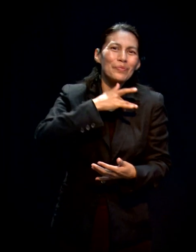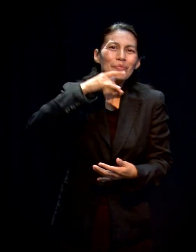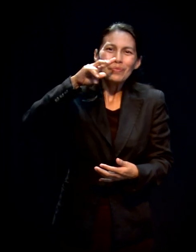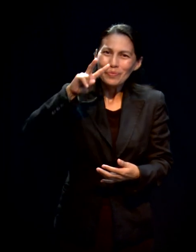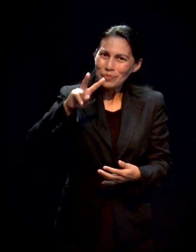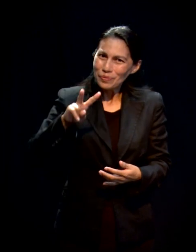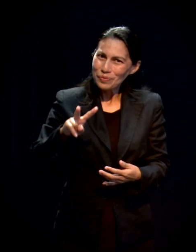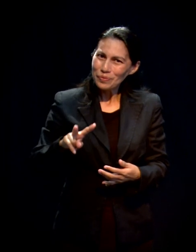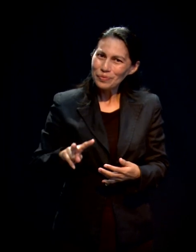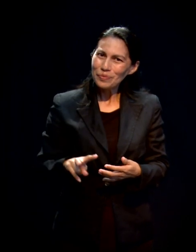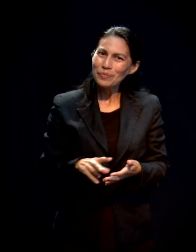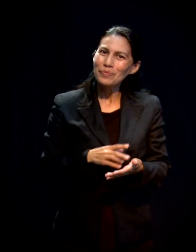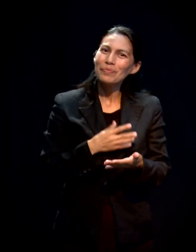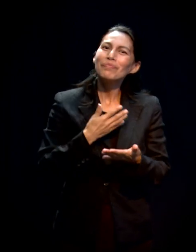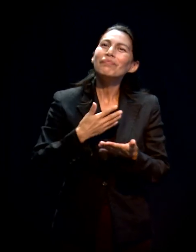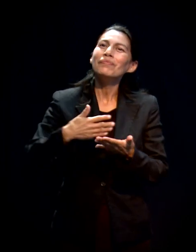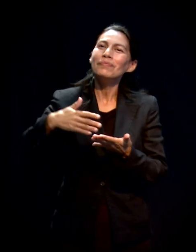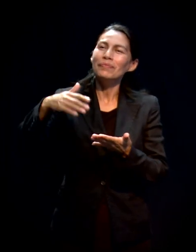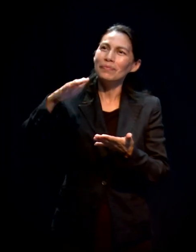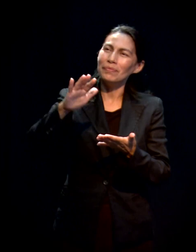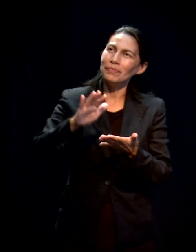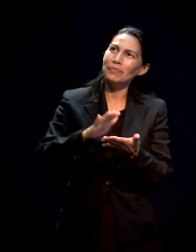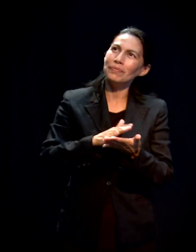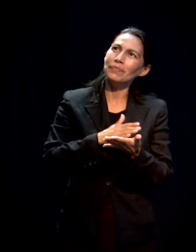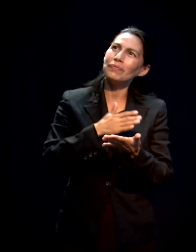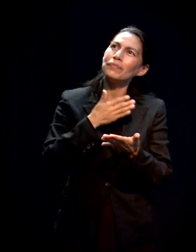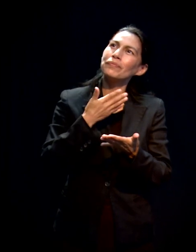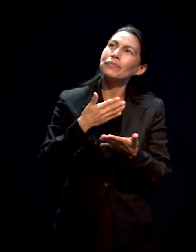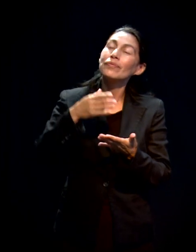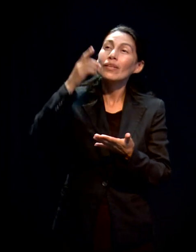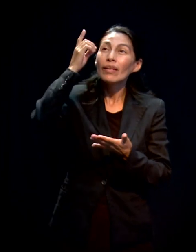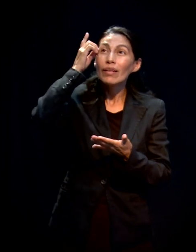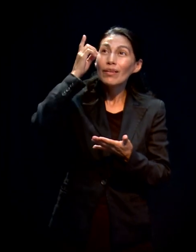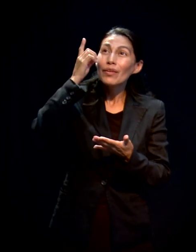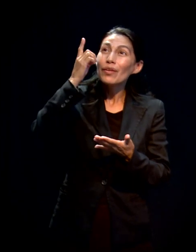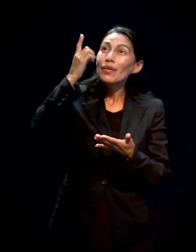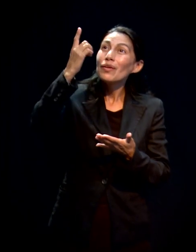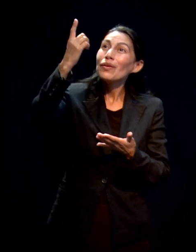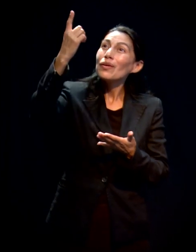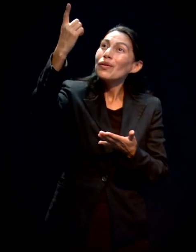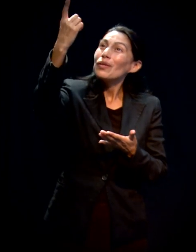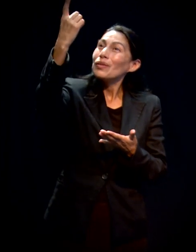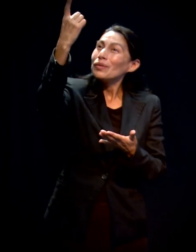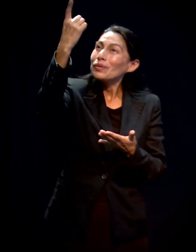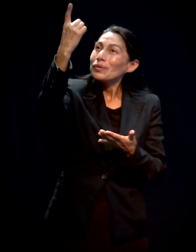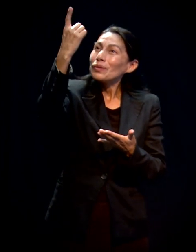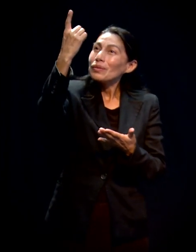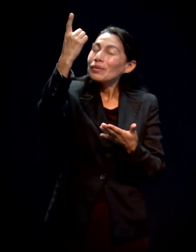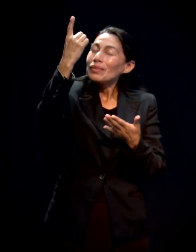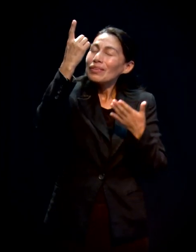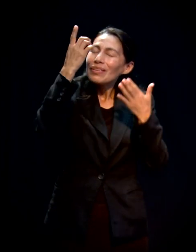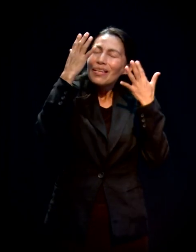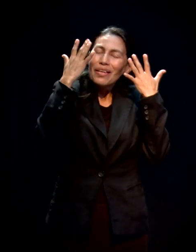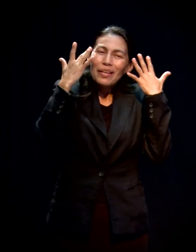sí ella y tu presencia